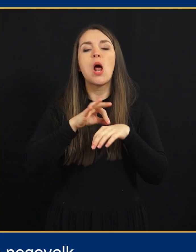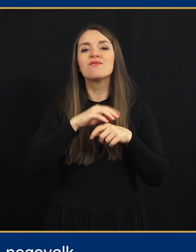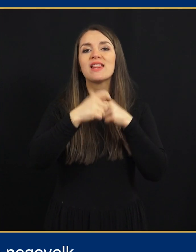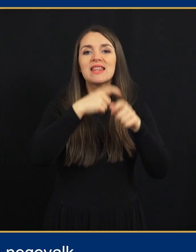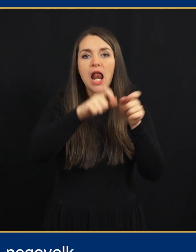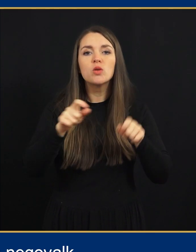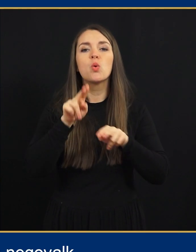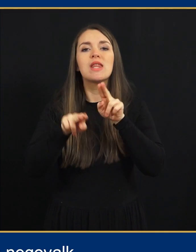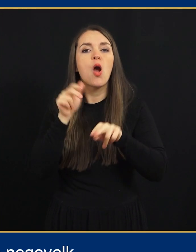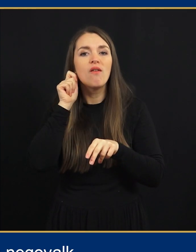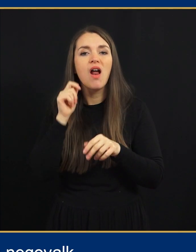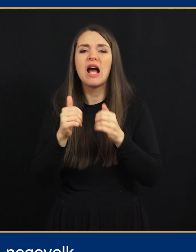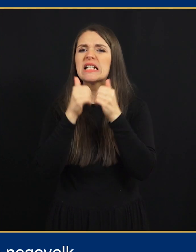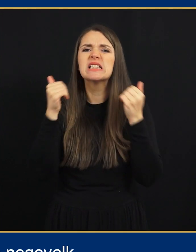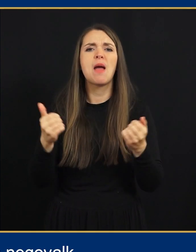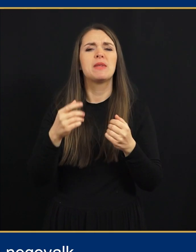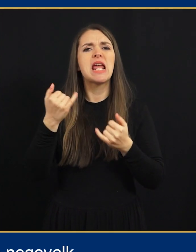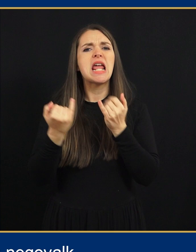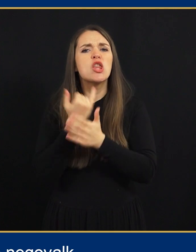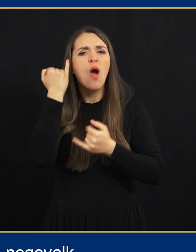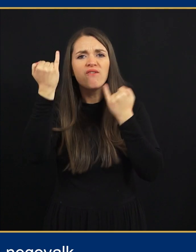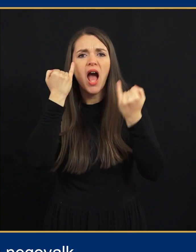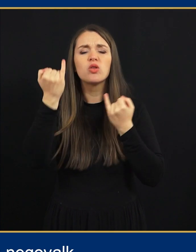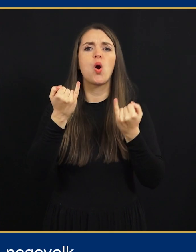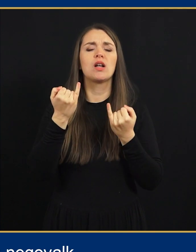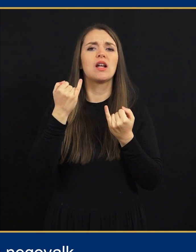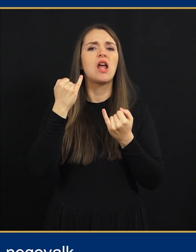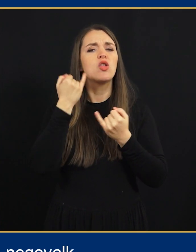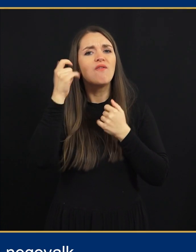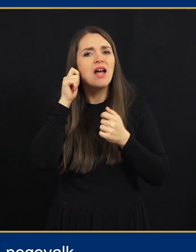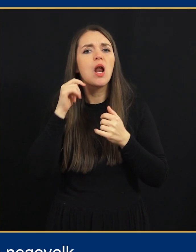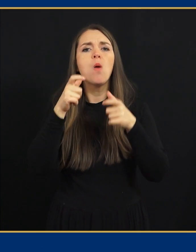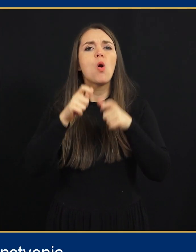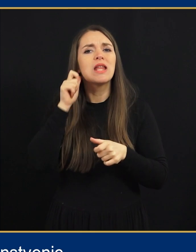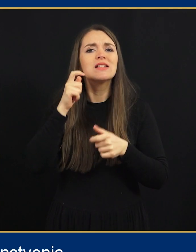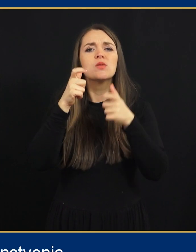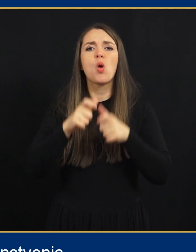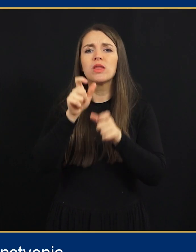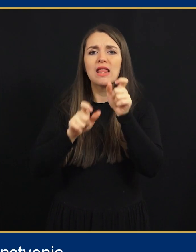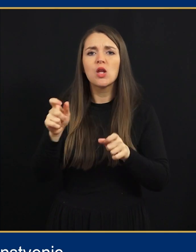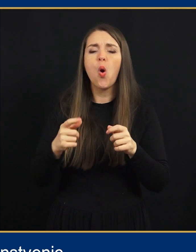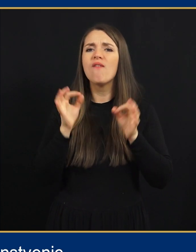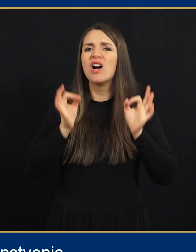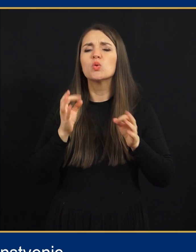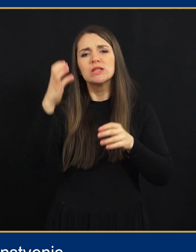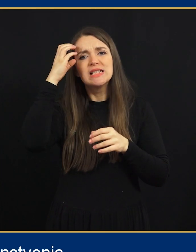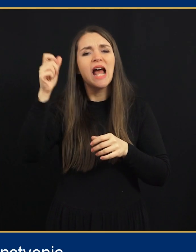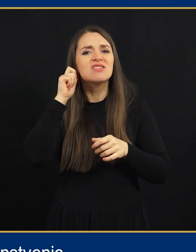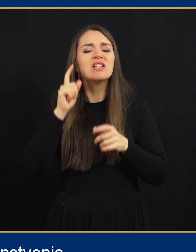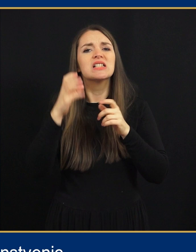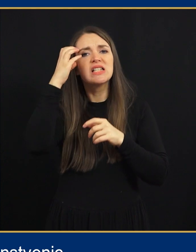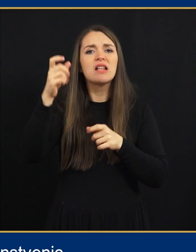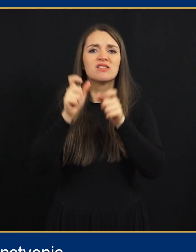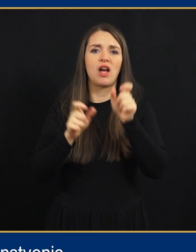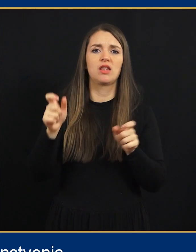zdravstvenih delavcev in negovalk, izjemnih inovatorjev in inovatork, podjetnic in podjetnikov, vrhunskih znanstvenic